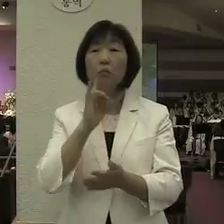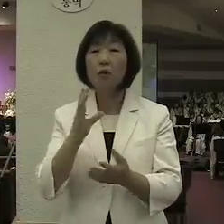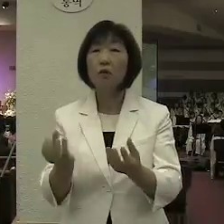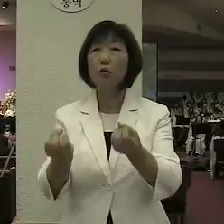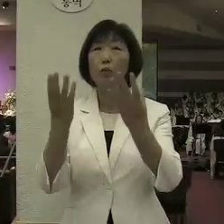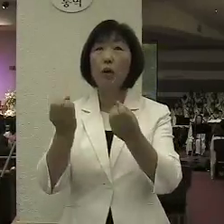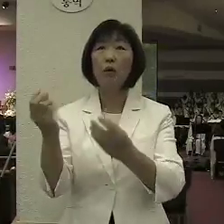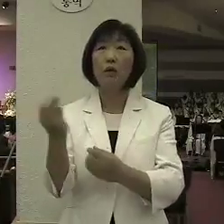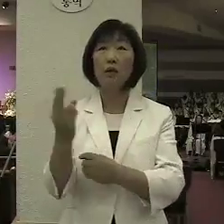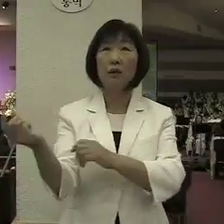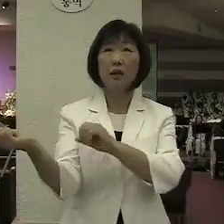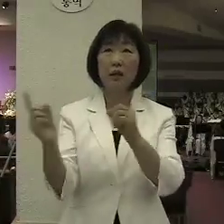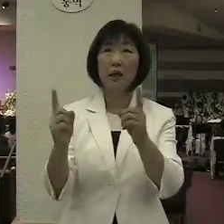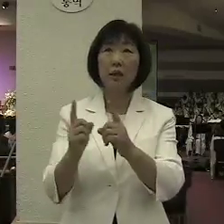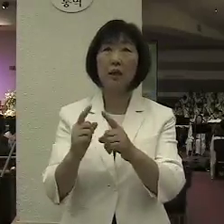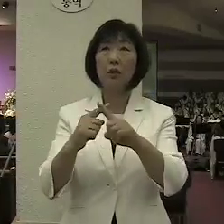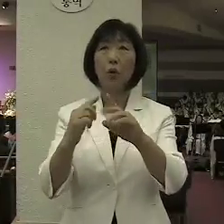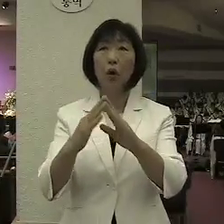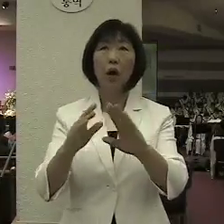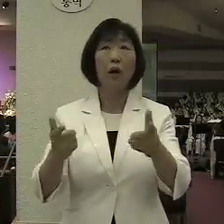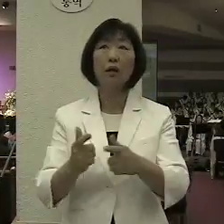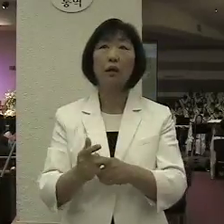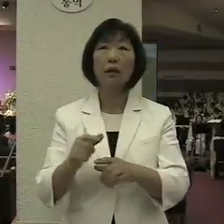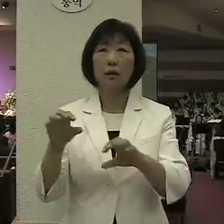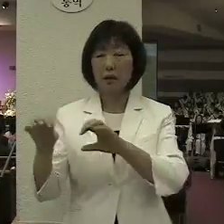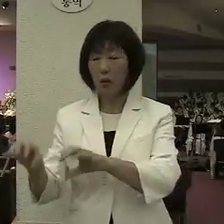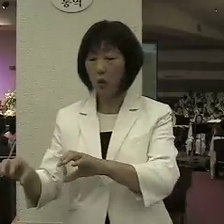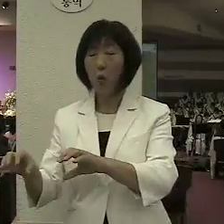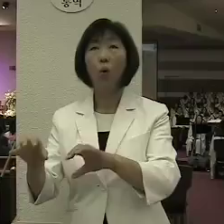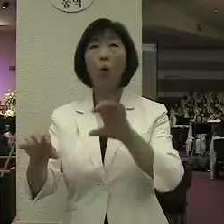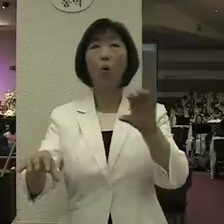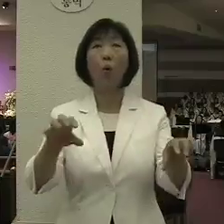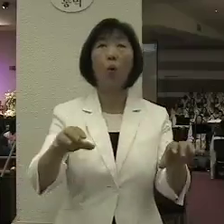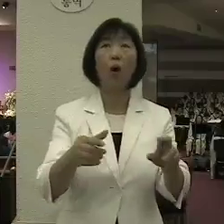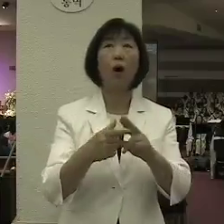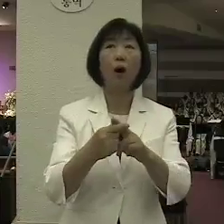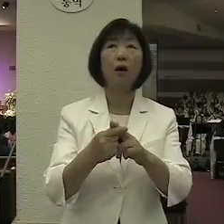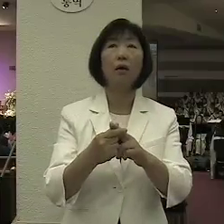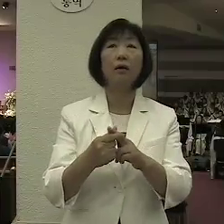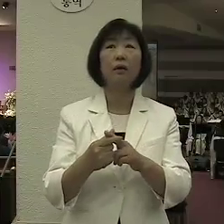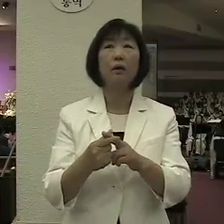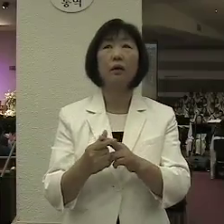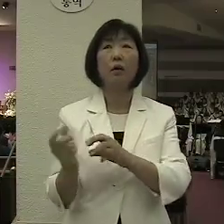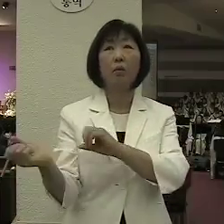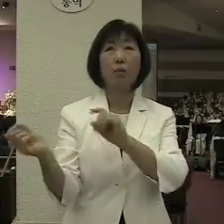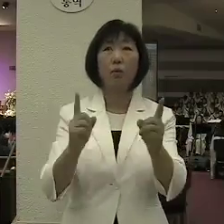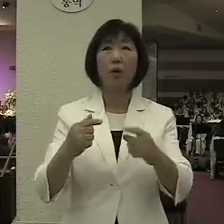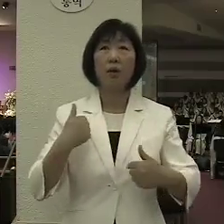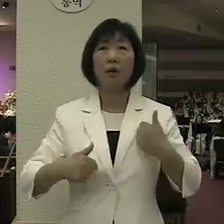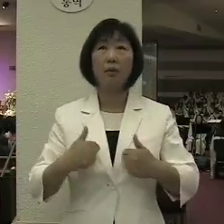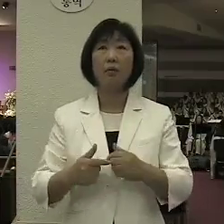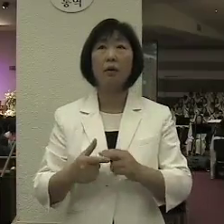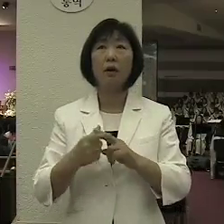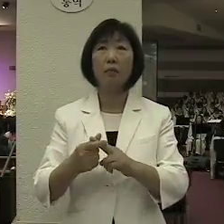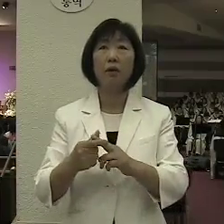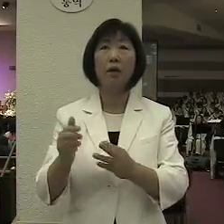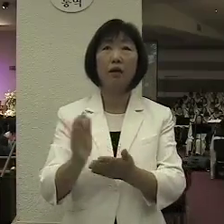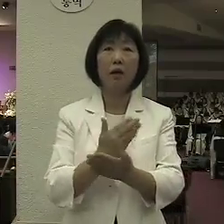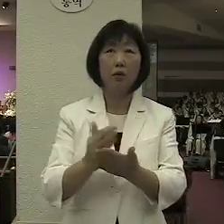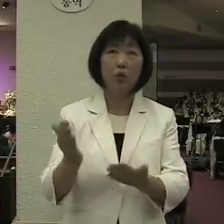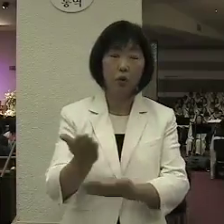그러한 우리 교회가 아니라 지역과 함께 부활의 기쁨을 나눠주는 그러한